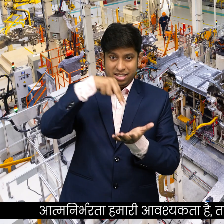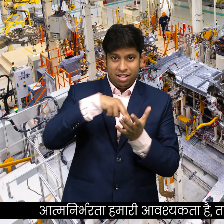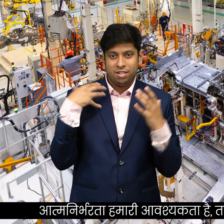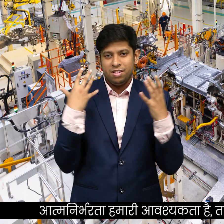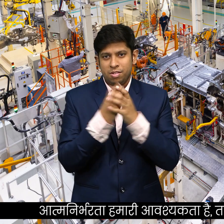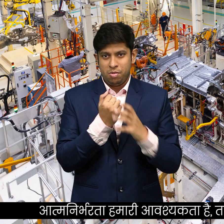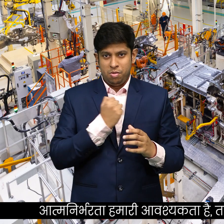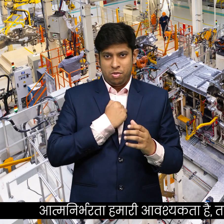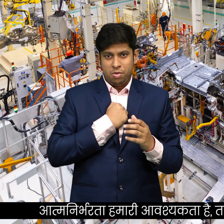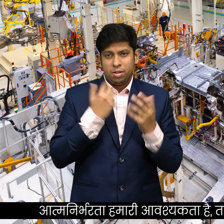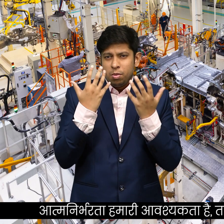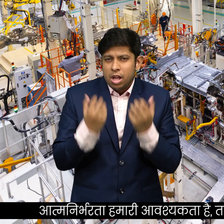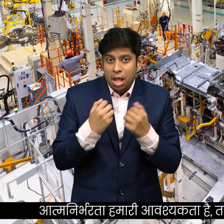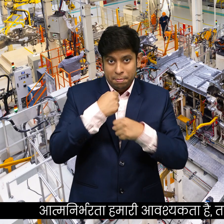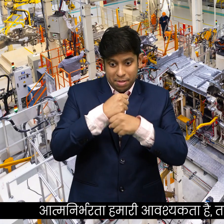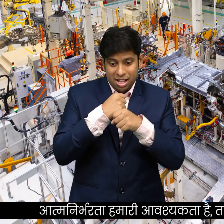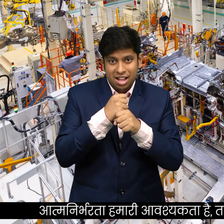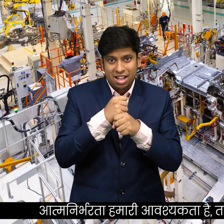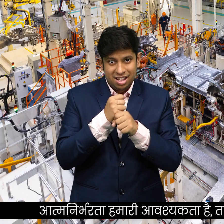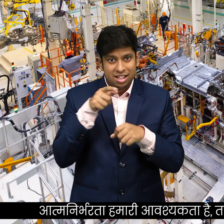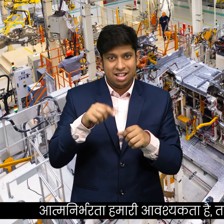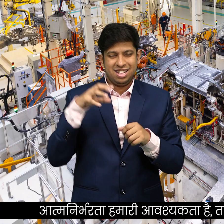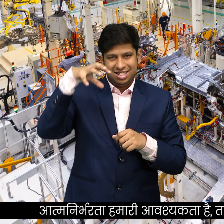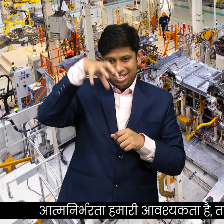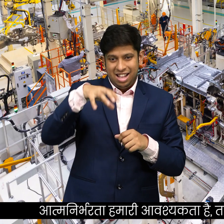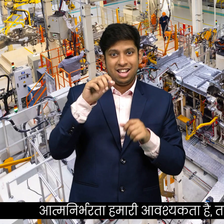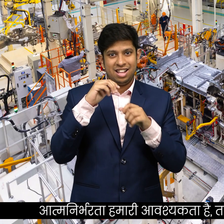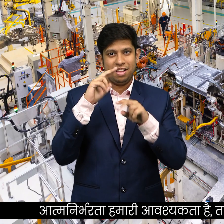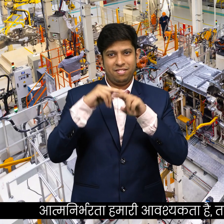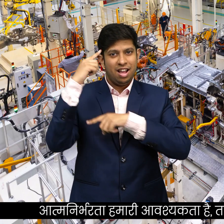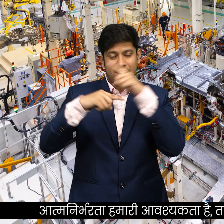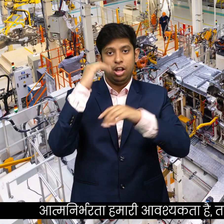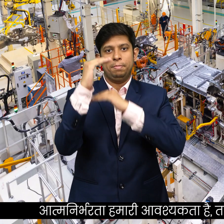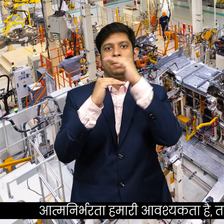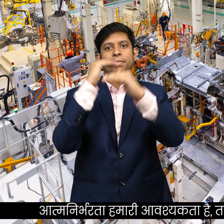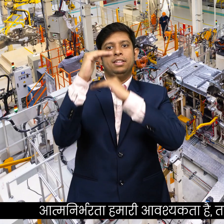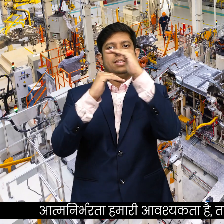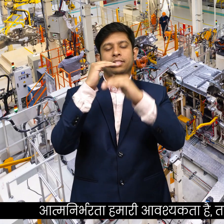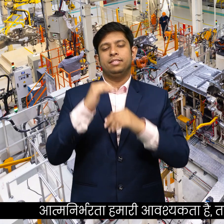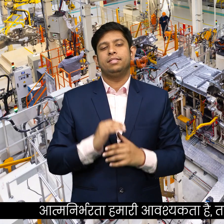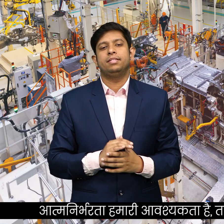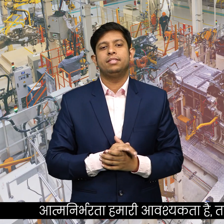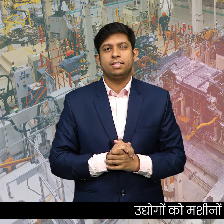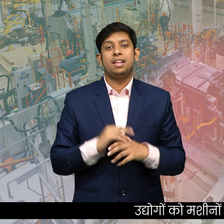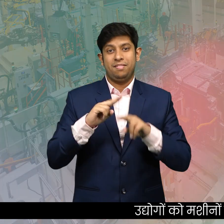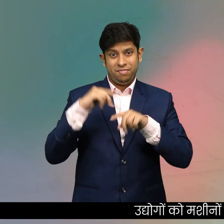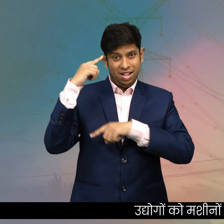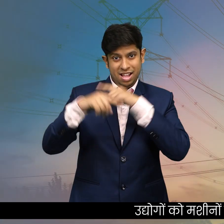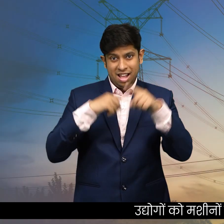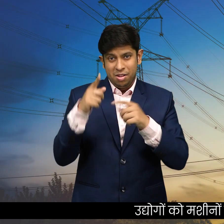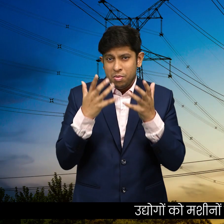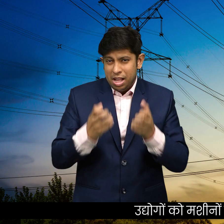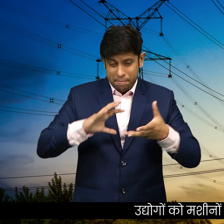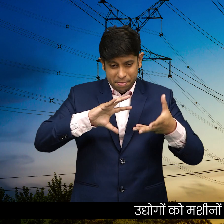आत्मनिर्भरता हमारी आवश्यकता है ताकि देश औद्योगिक रूप से विकसित हो सके। उद्योगों